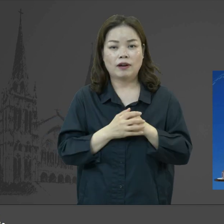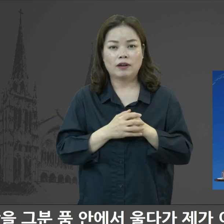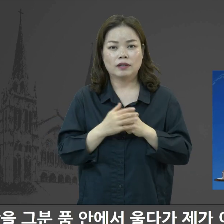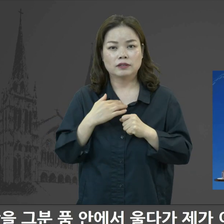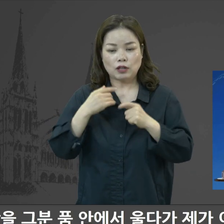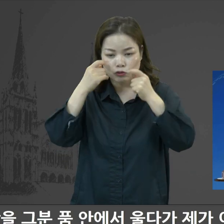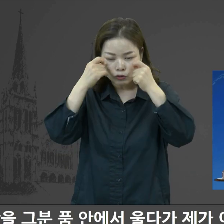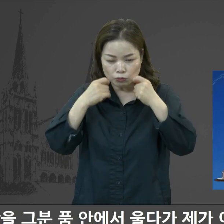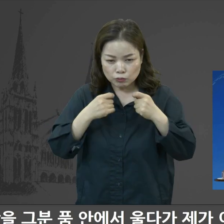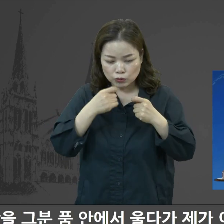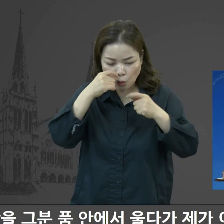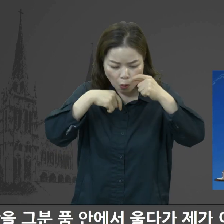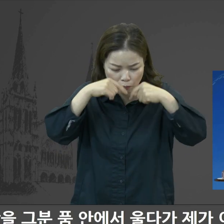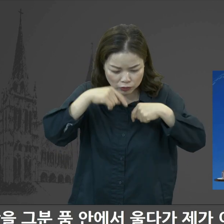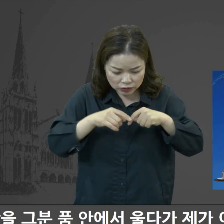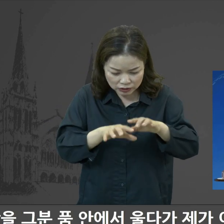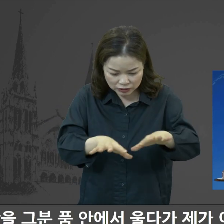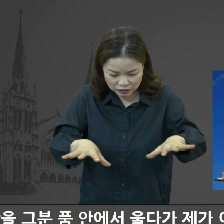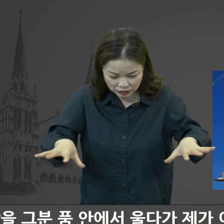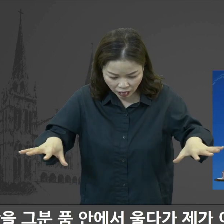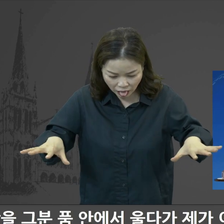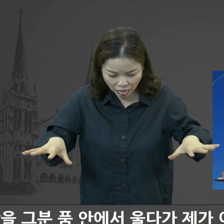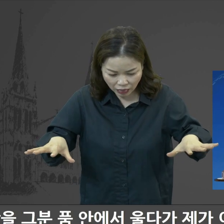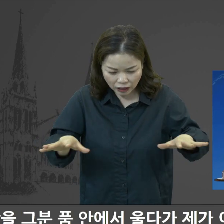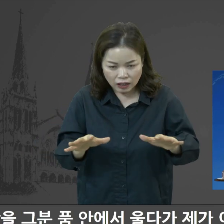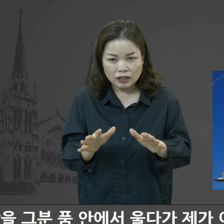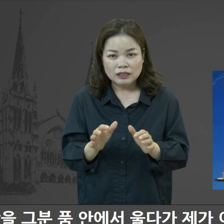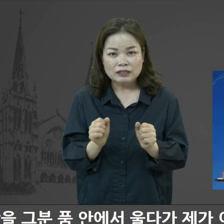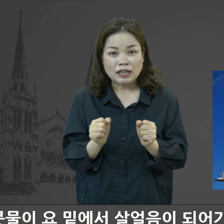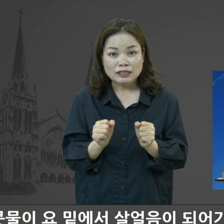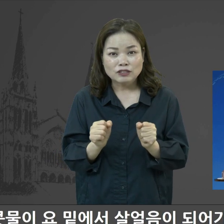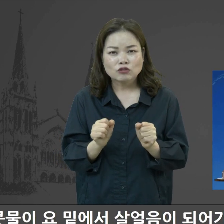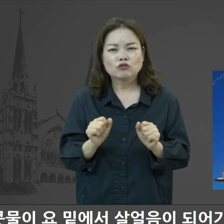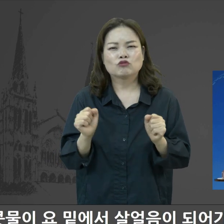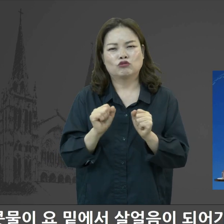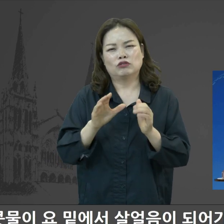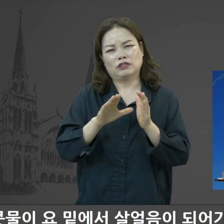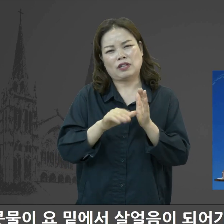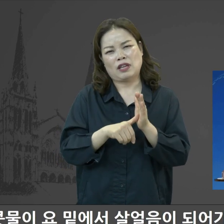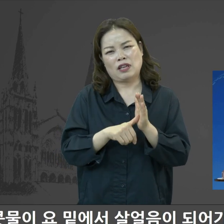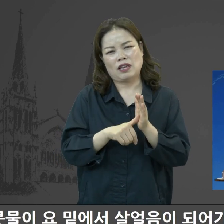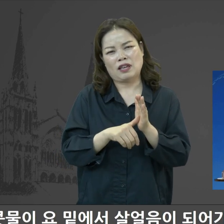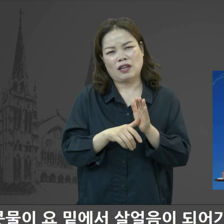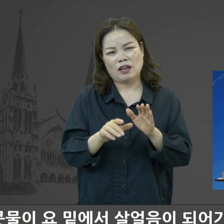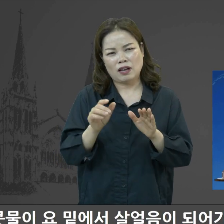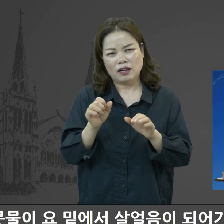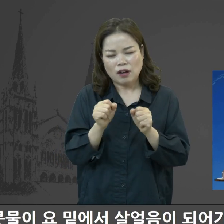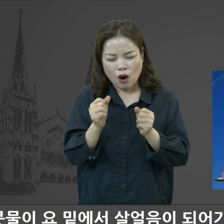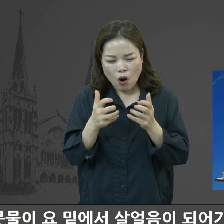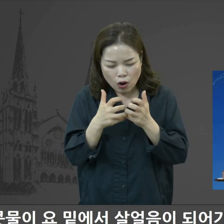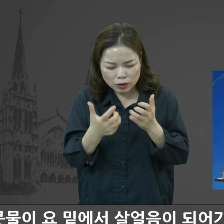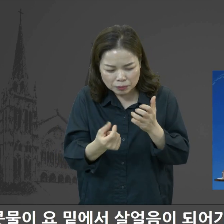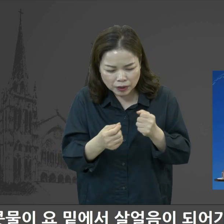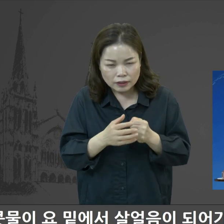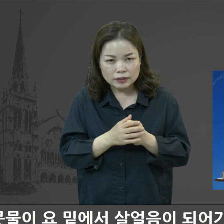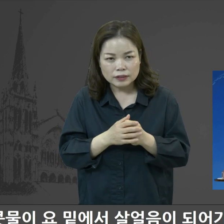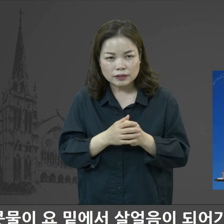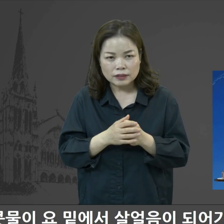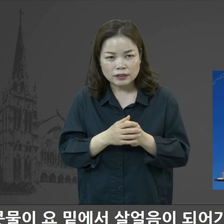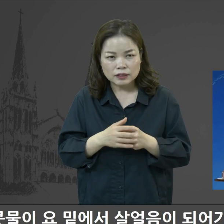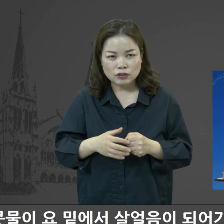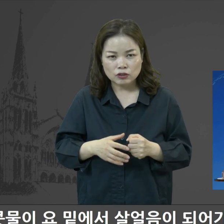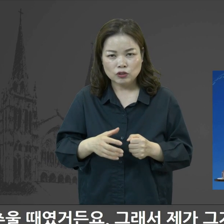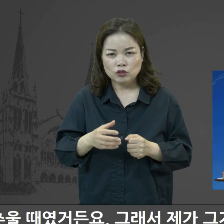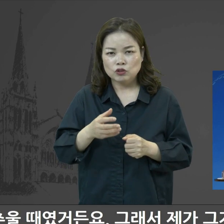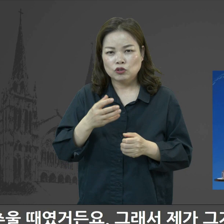제 눈물 콧물이요, 밑에서 살얼음이 돼갖고 있는 거예요. 날씨가 그렇게 추울 때였거든요. 그래서 제가 그거를 다 이렇게 주머니에